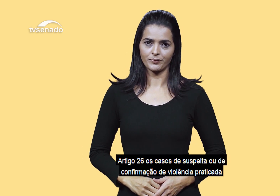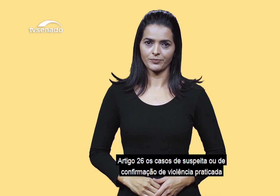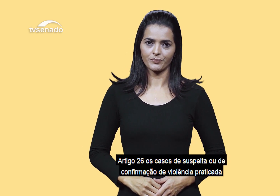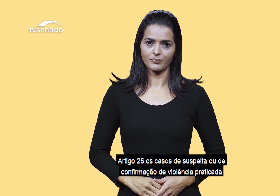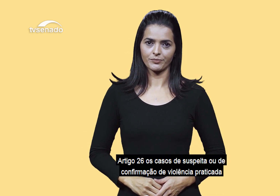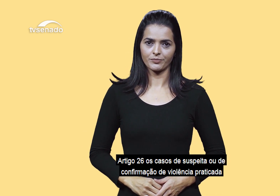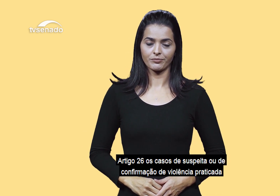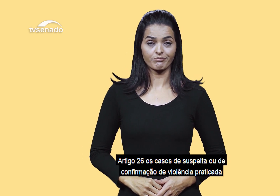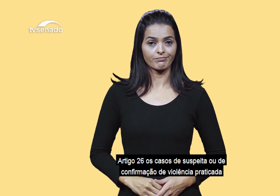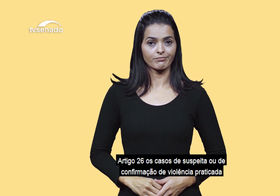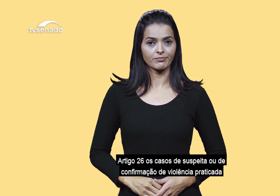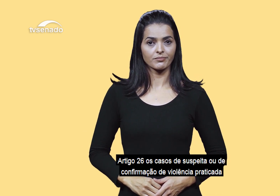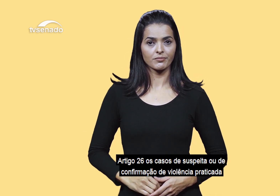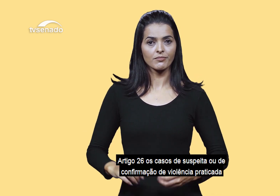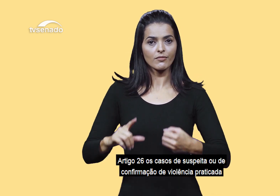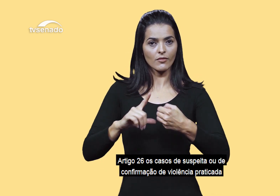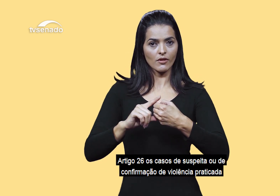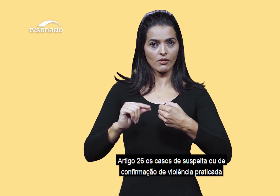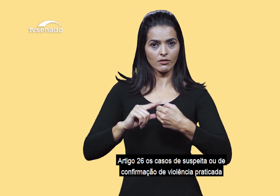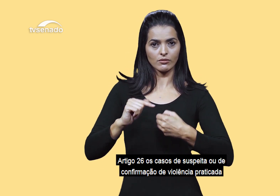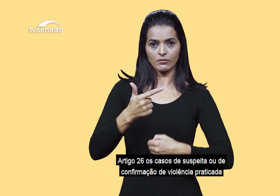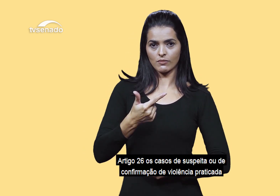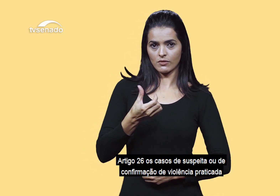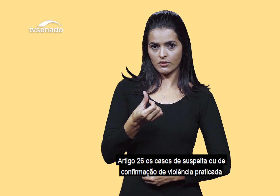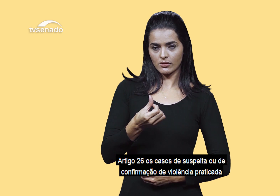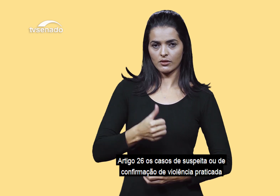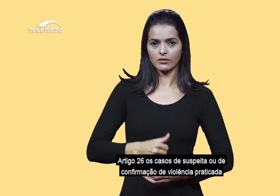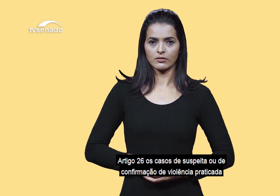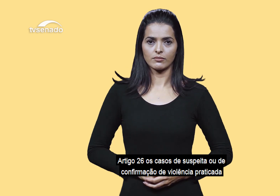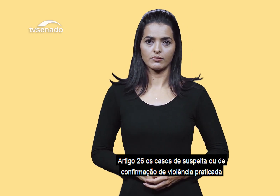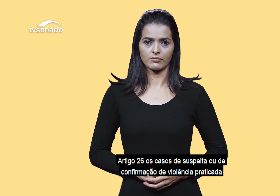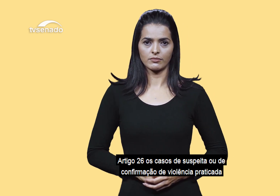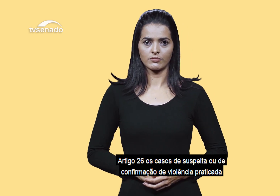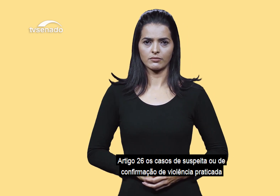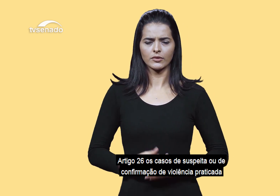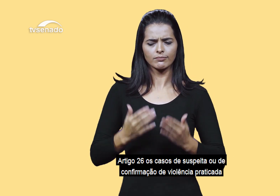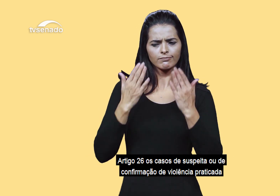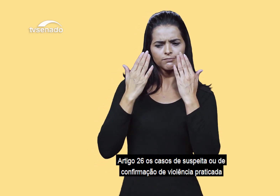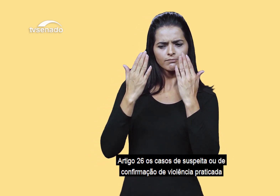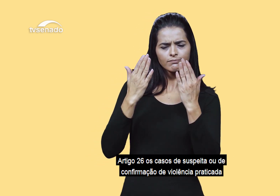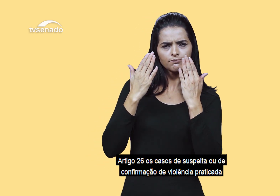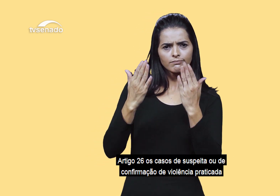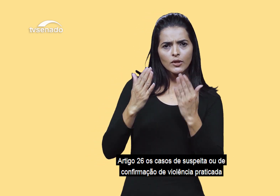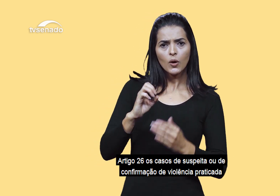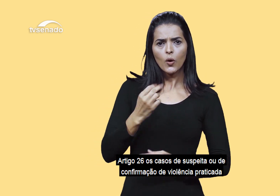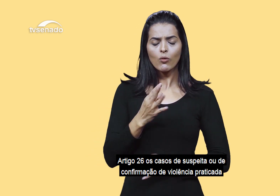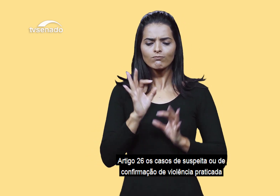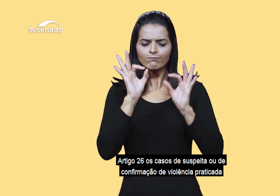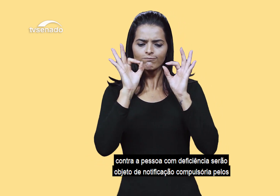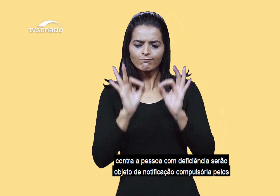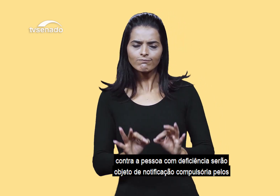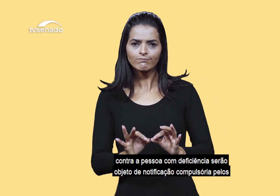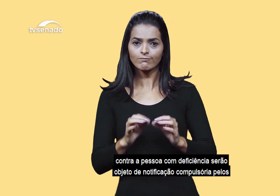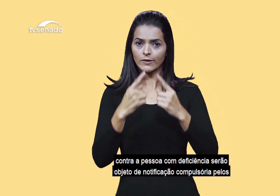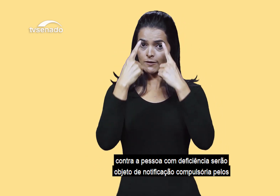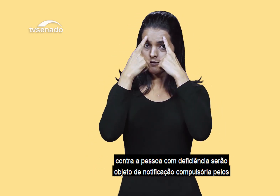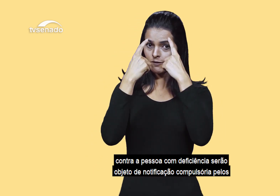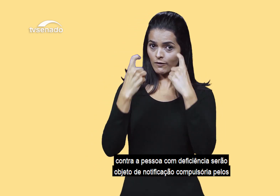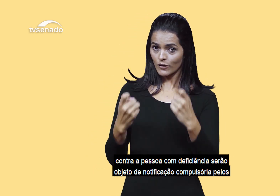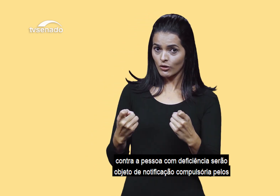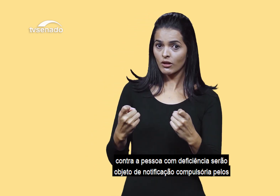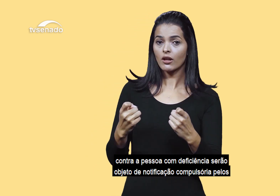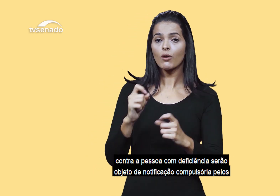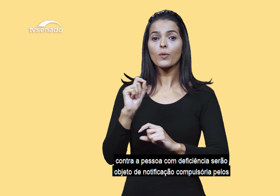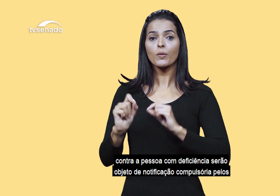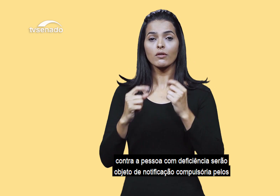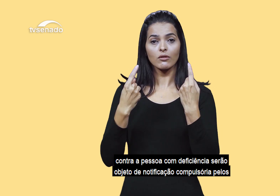Artigo 26. Os casos de suspeita ou de confirmação de violência praticada contra a pessoa